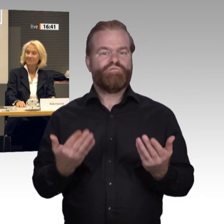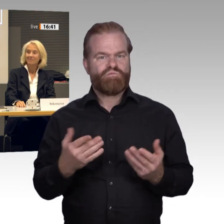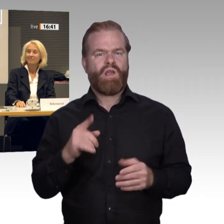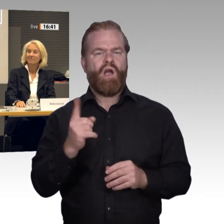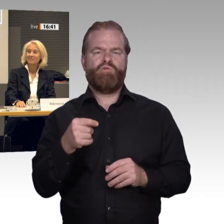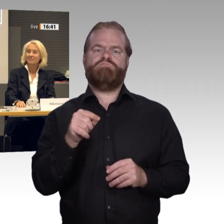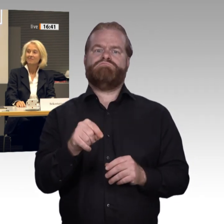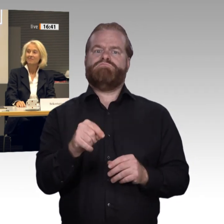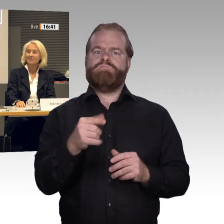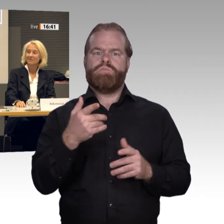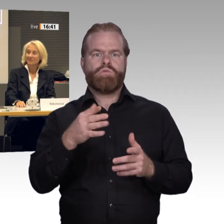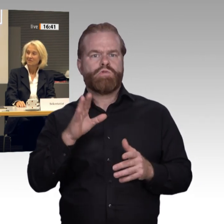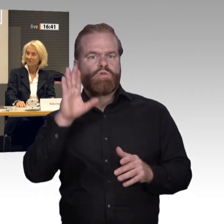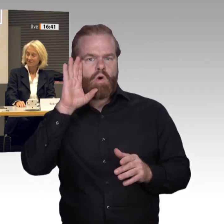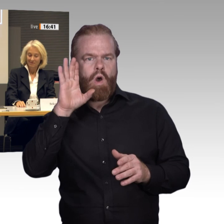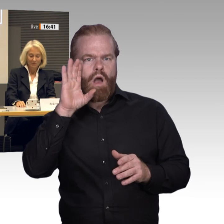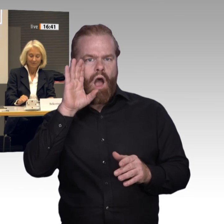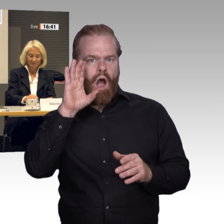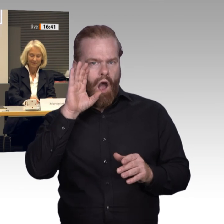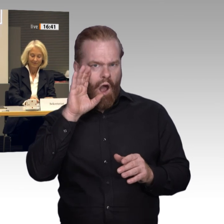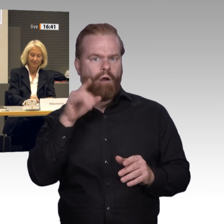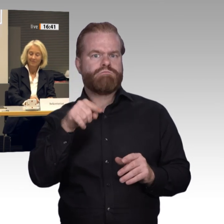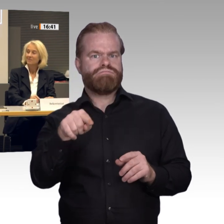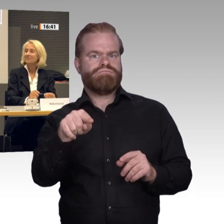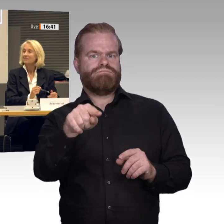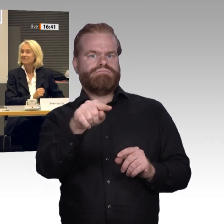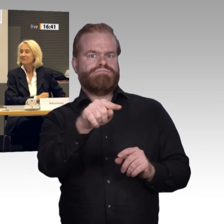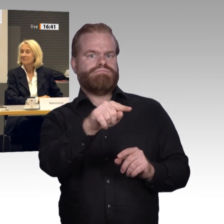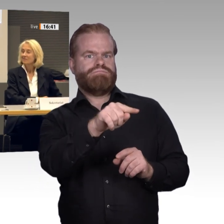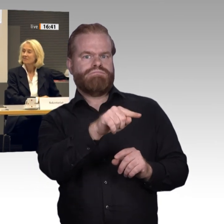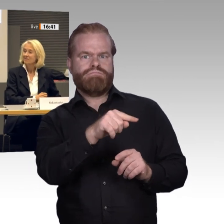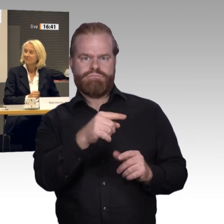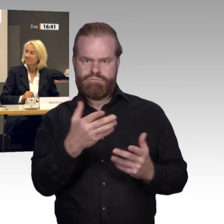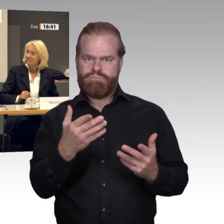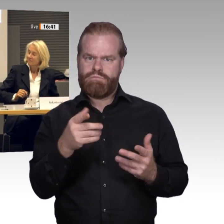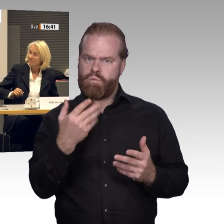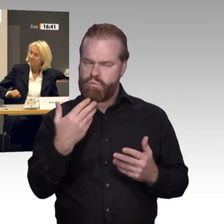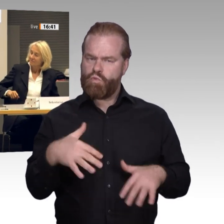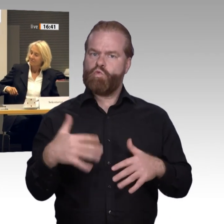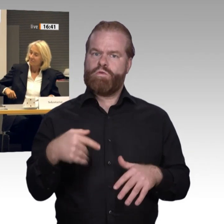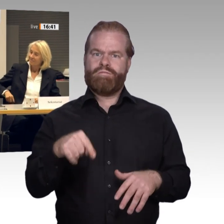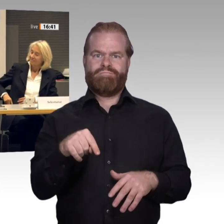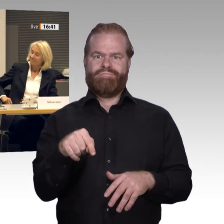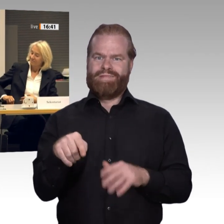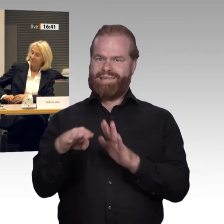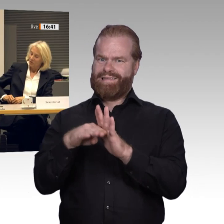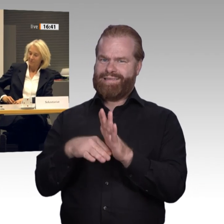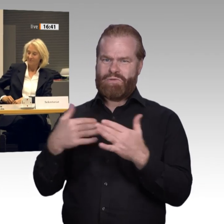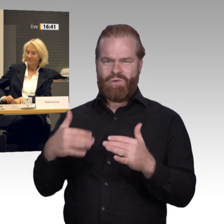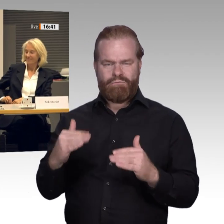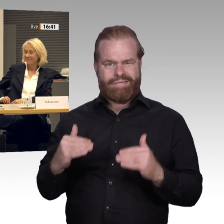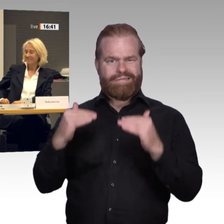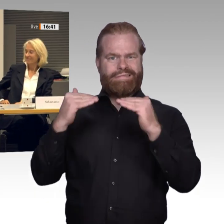dieses Gesetz auch mit hat für die Weiterentwicklung in unserem Sozialstaat. Herzlicher Dank und damit ist die Anhörung beendet.